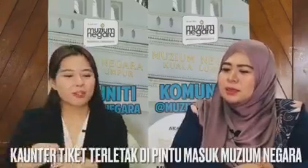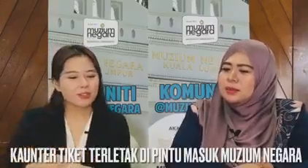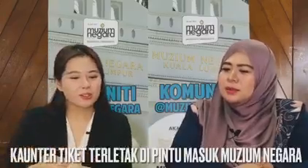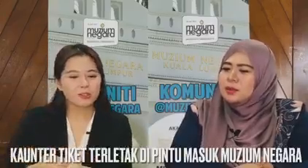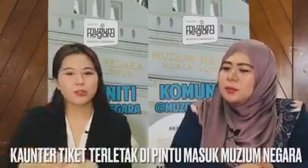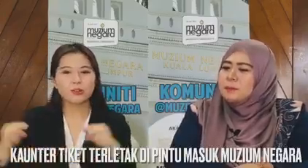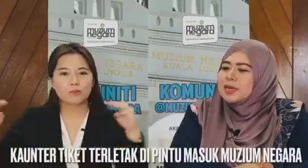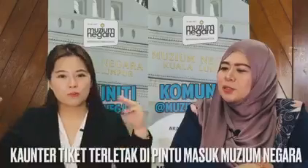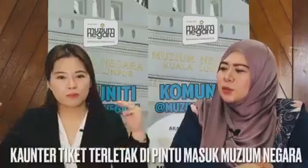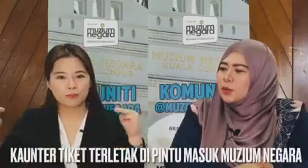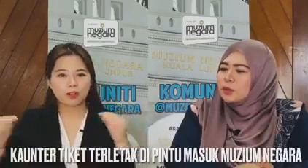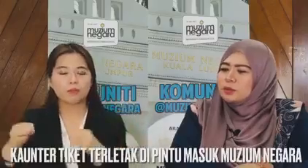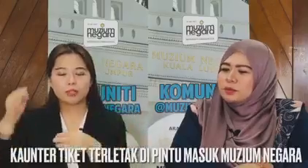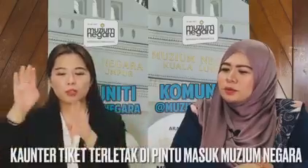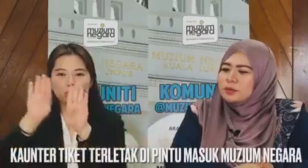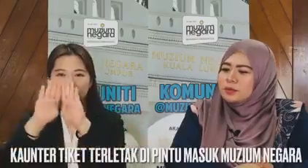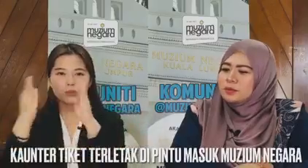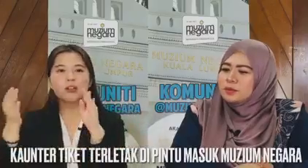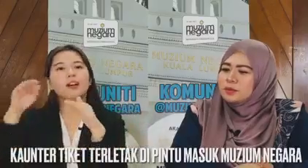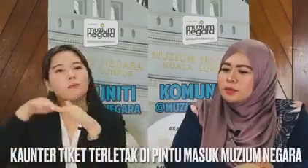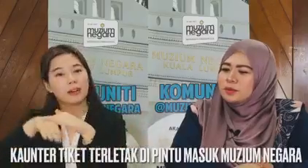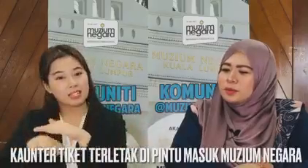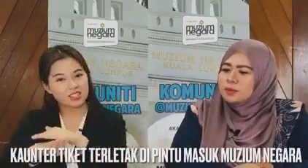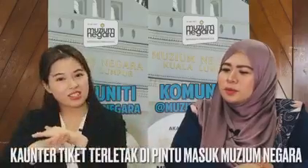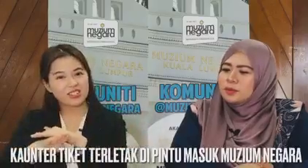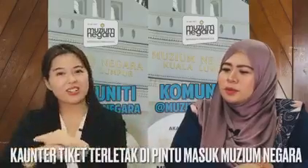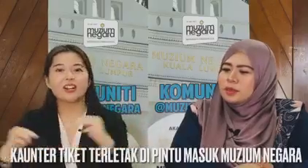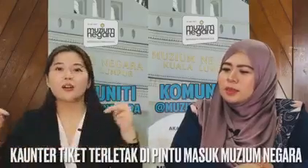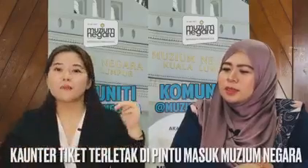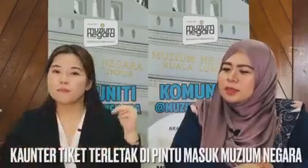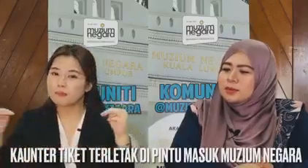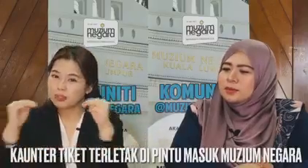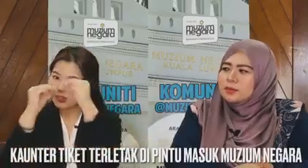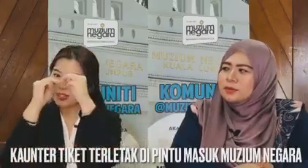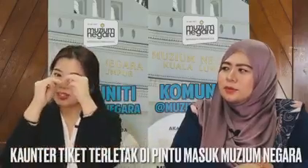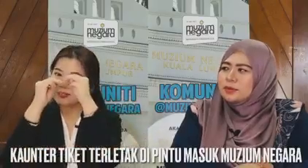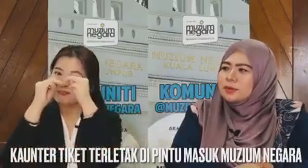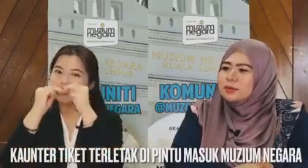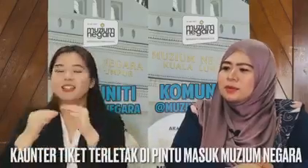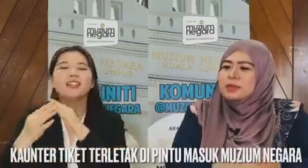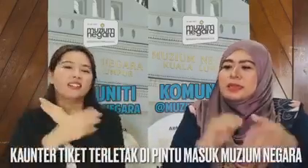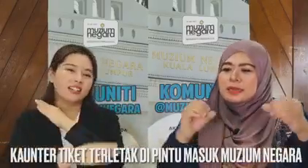Pintu masuk. Oh, pintu masuk. Museum Negara.